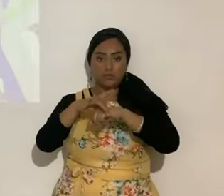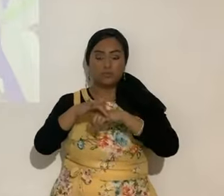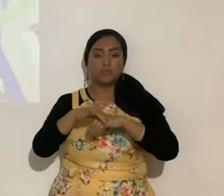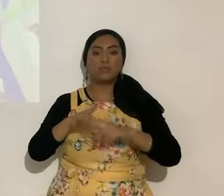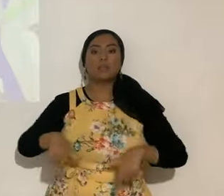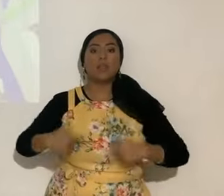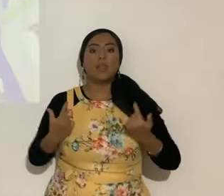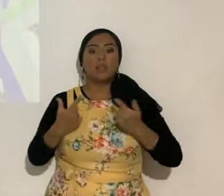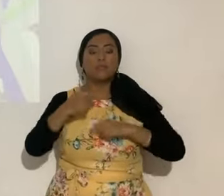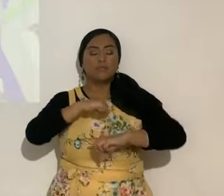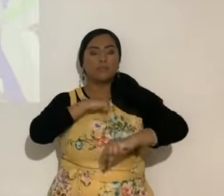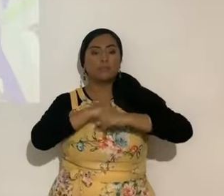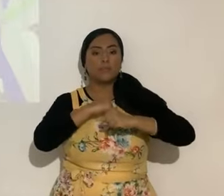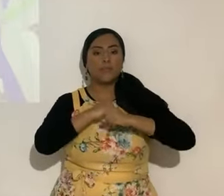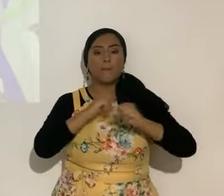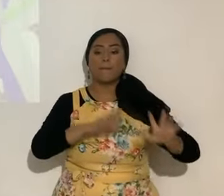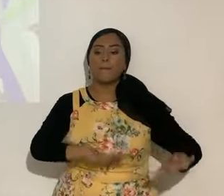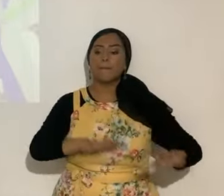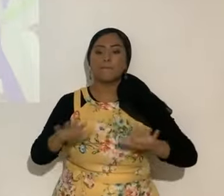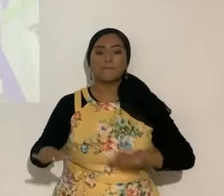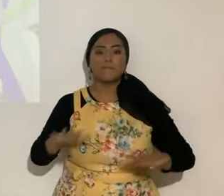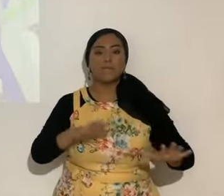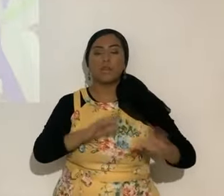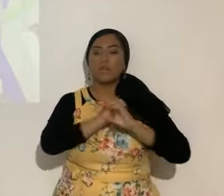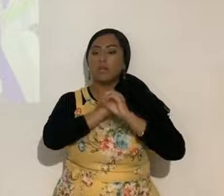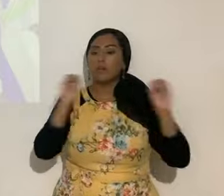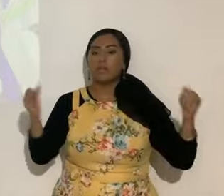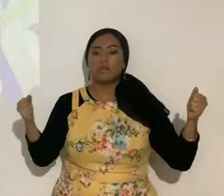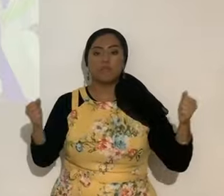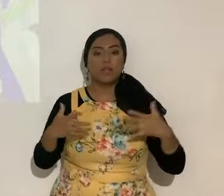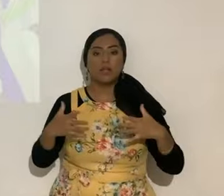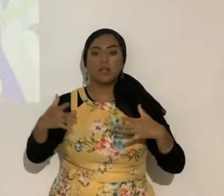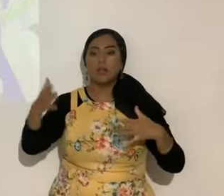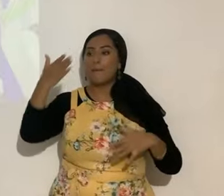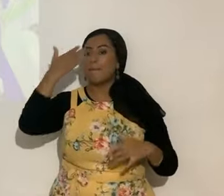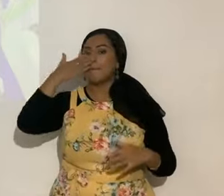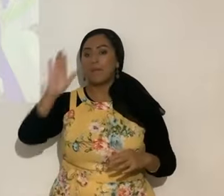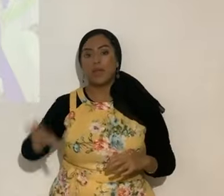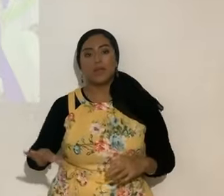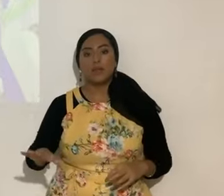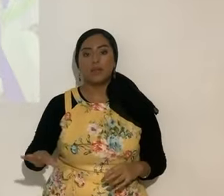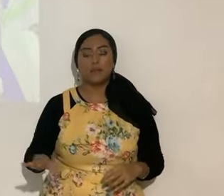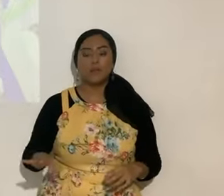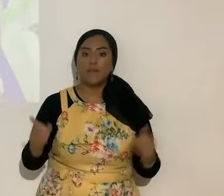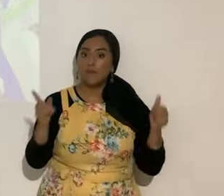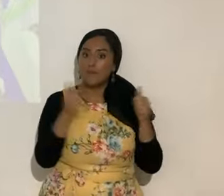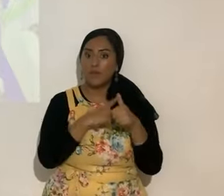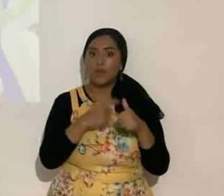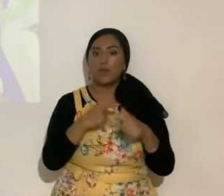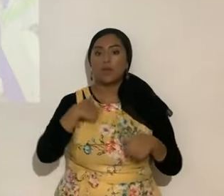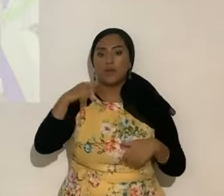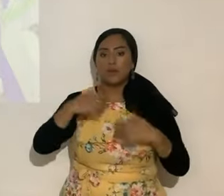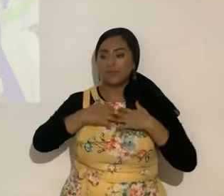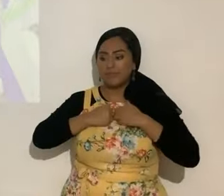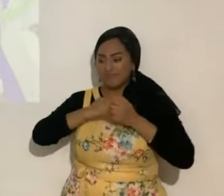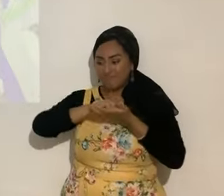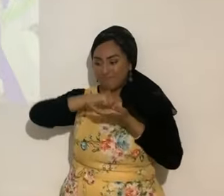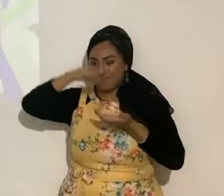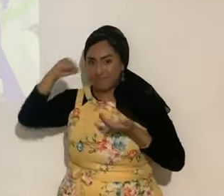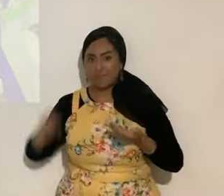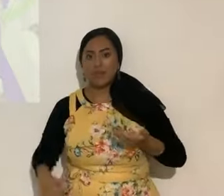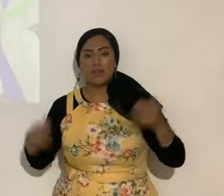evitará confiadamente, y vivirá tranquilo, sin temor del mal, eso es lo primero que tenemos que romper, hermanos, el